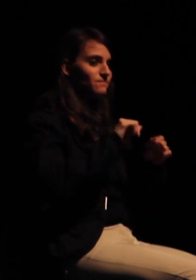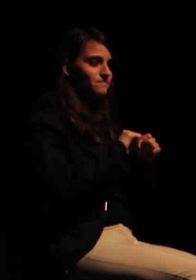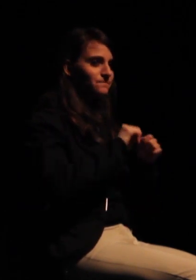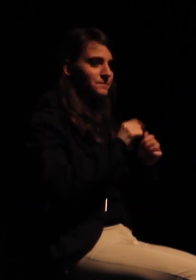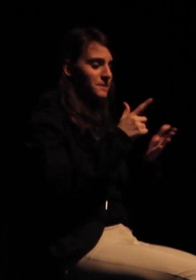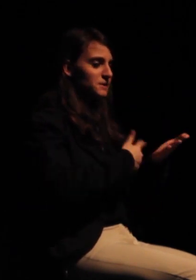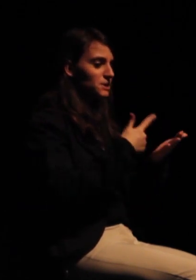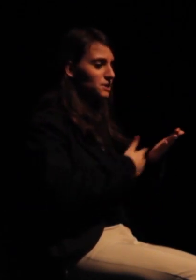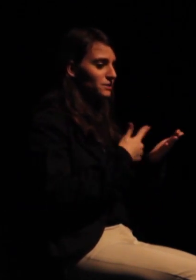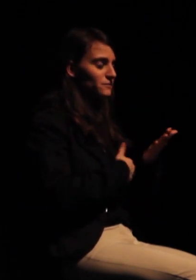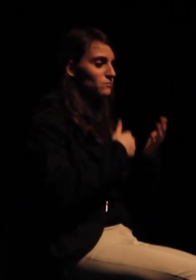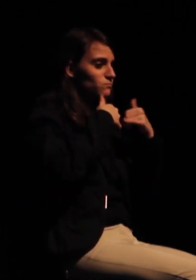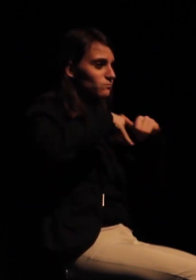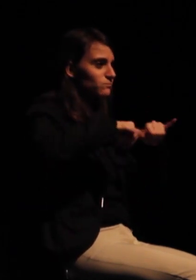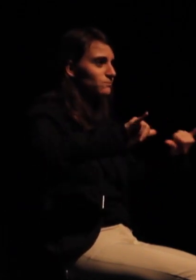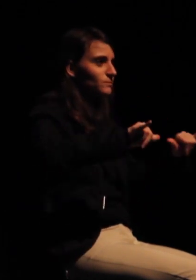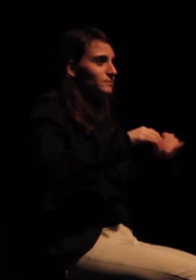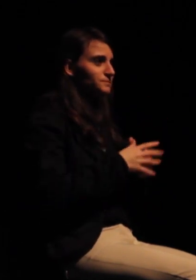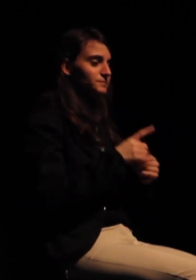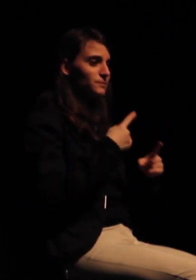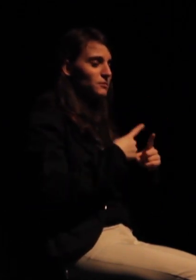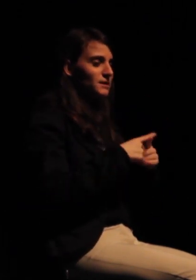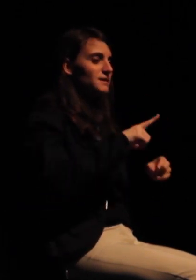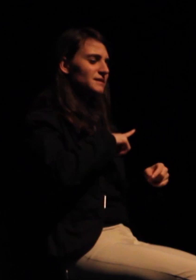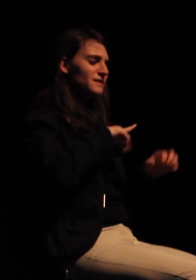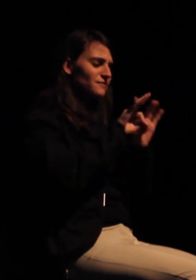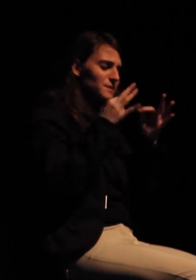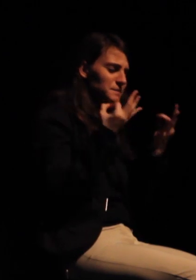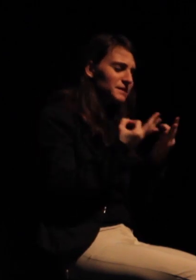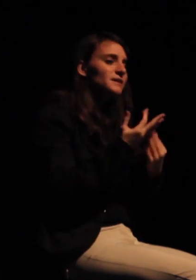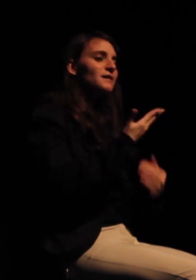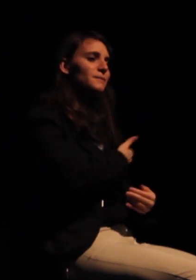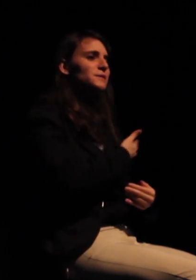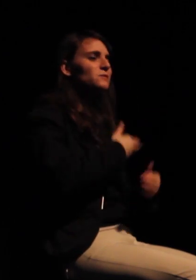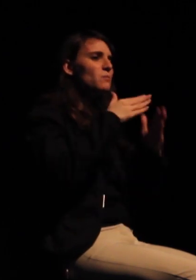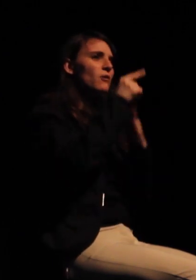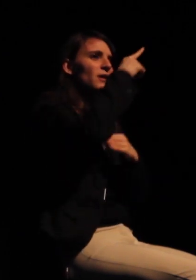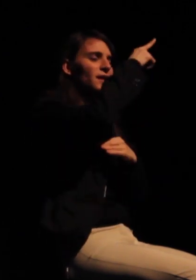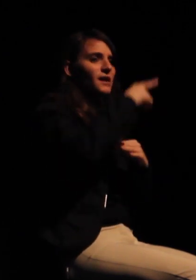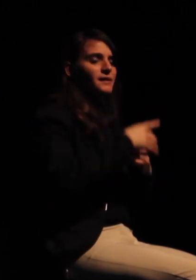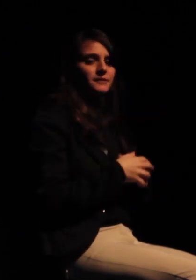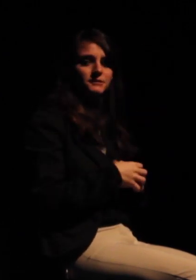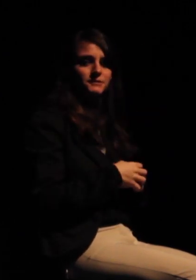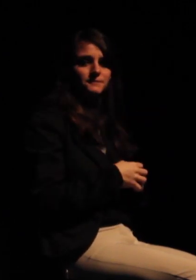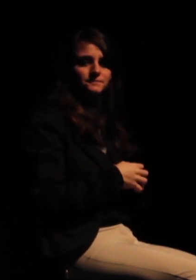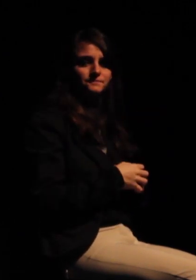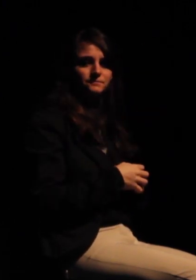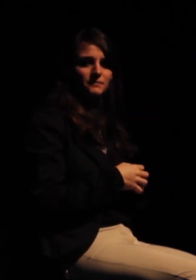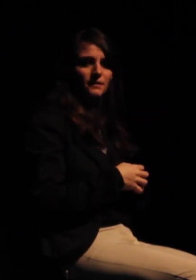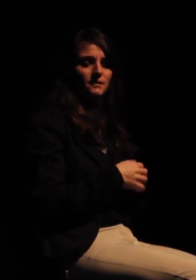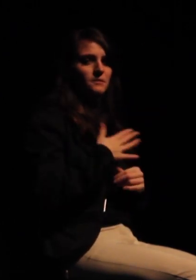os livros que eu ia publicando, porque eu ainda tenho parentes, eu tenho amigos em Araraquara. A